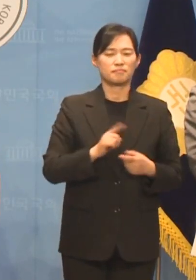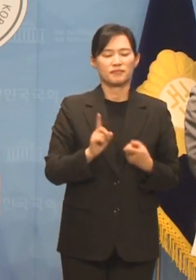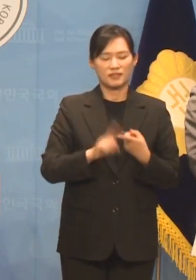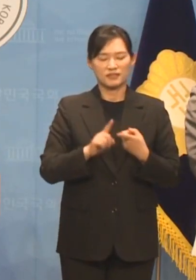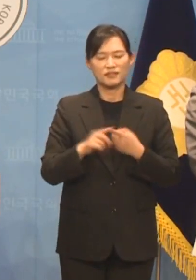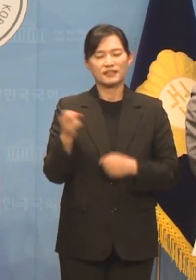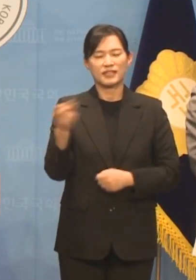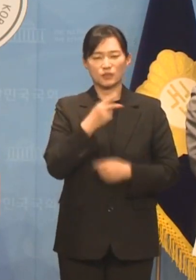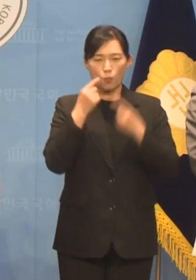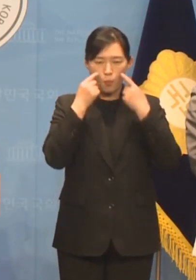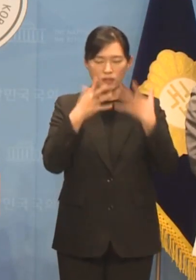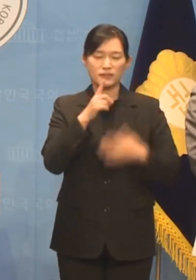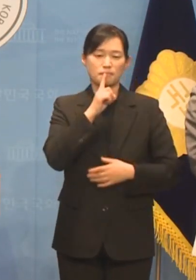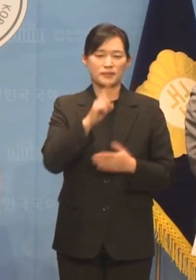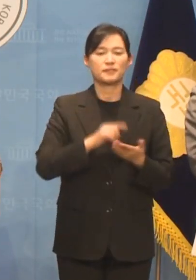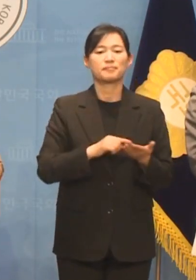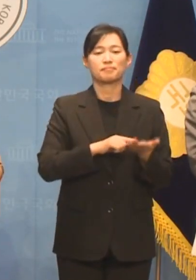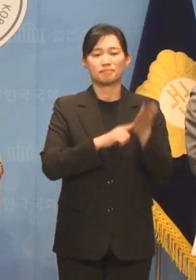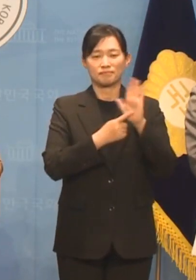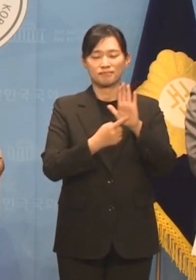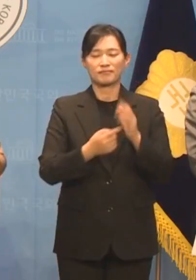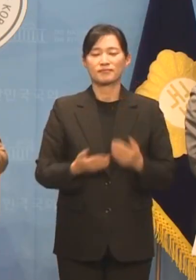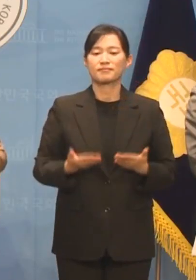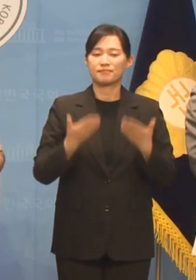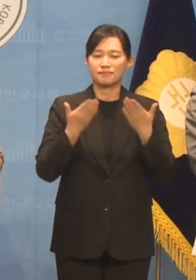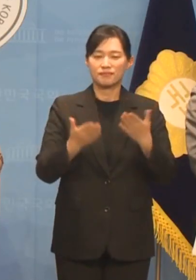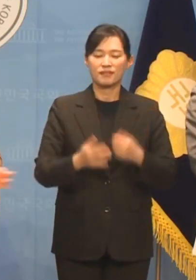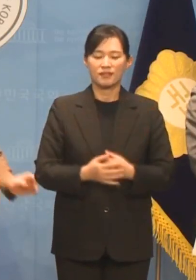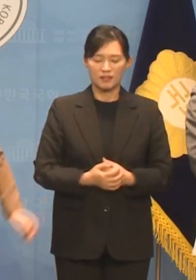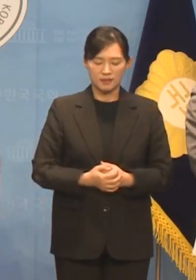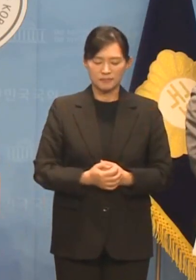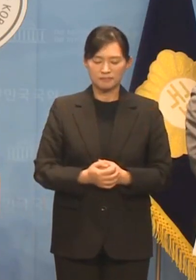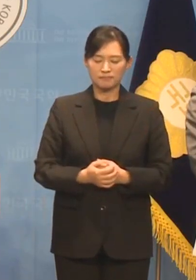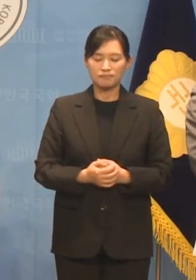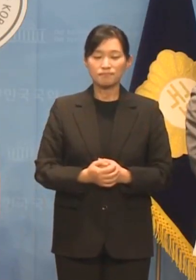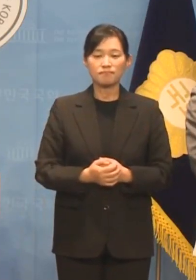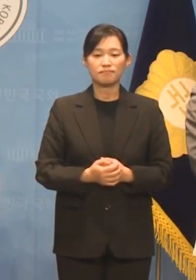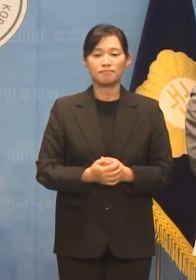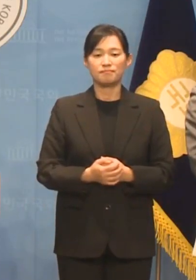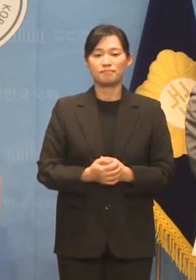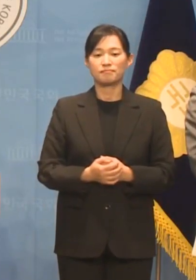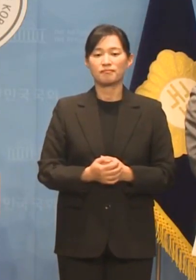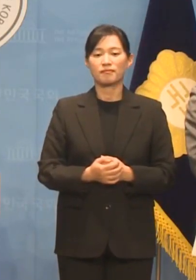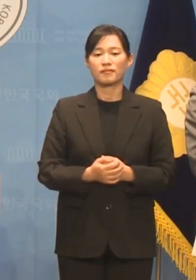한번 분명히 밝혀둡니다. 이상으로 더불어민주당